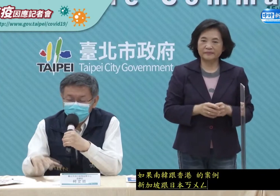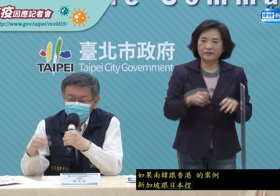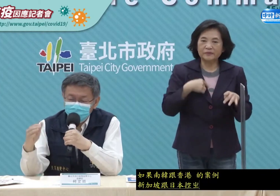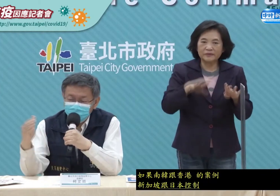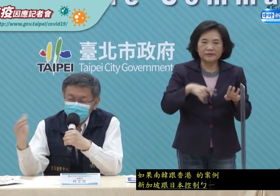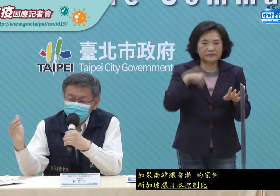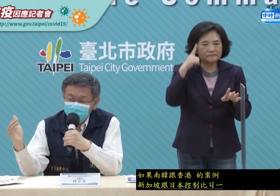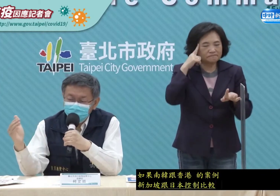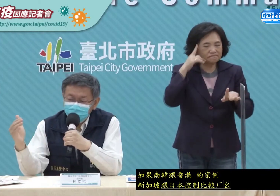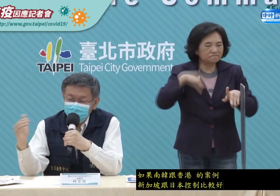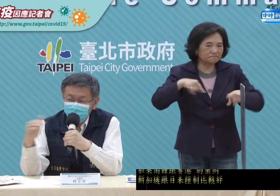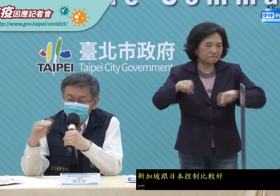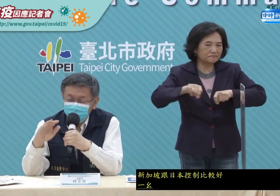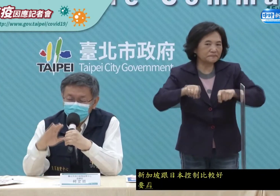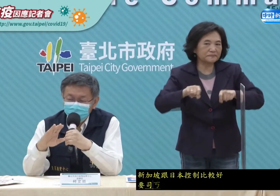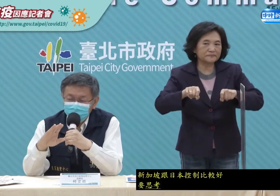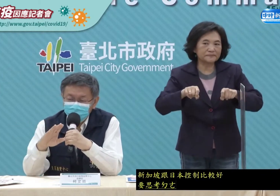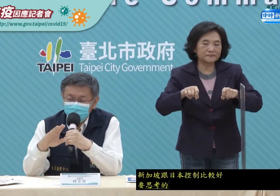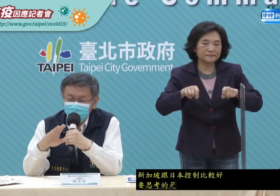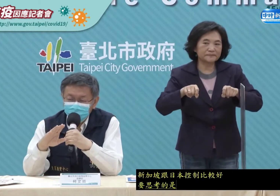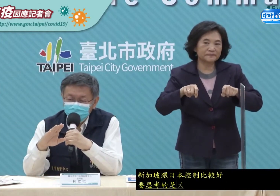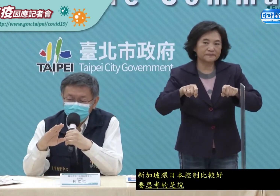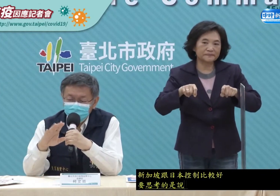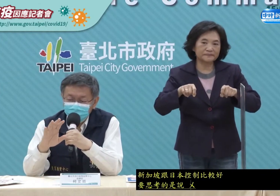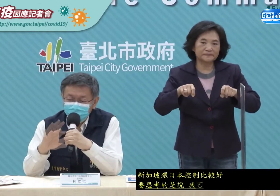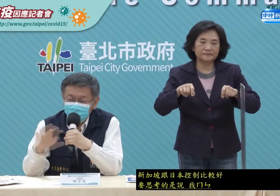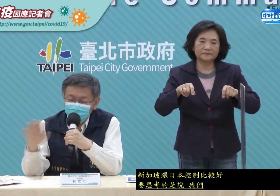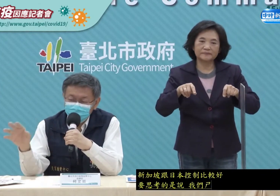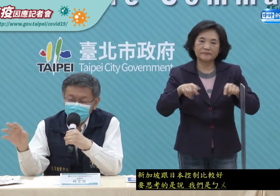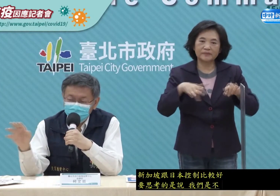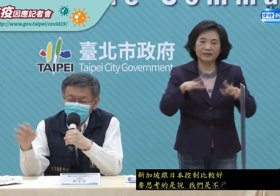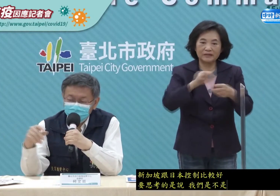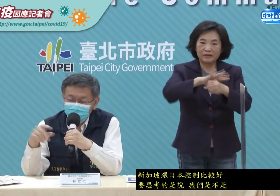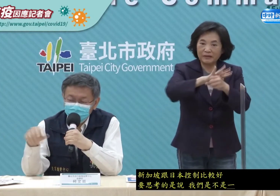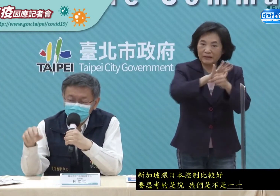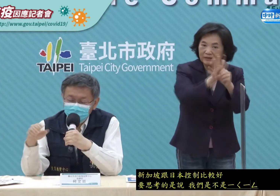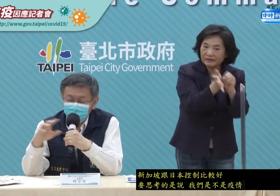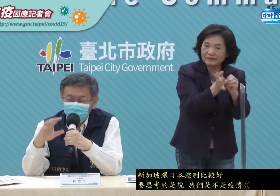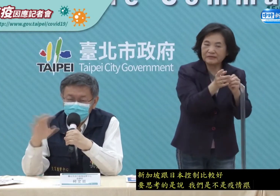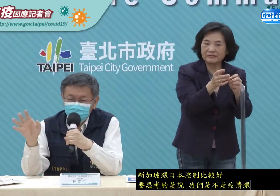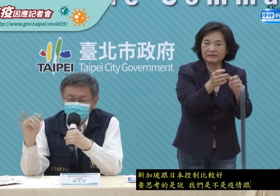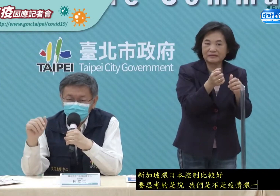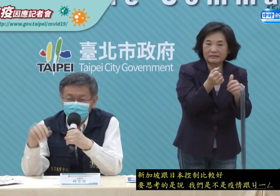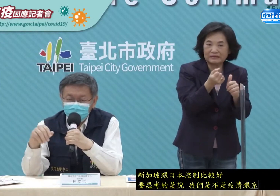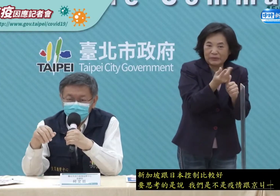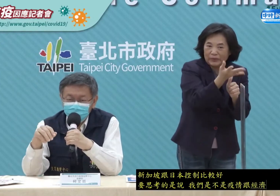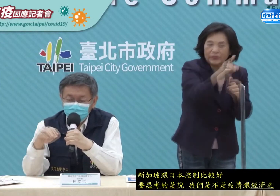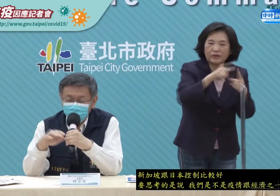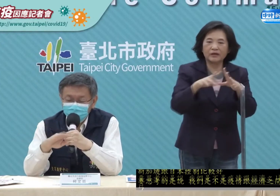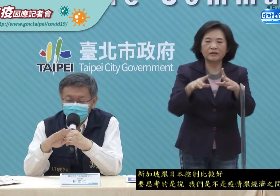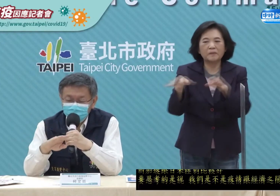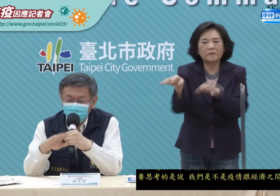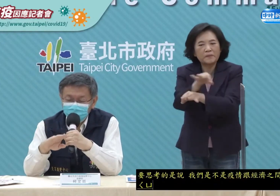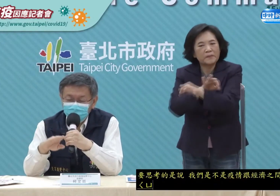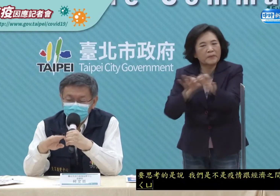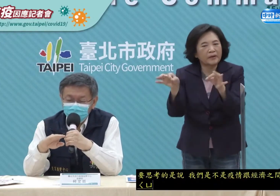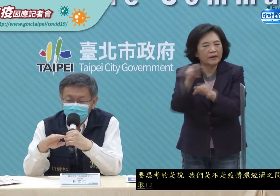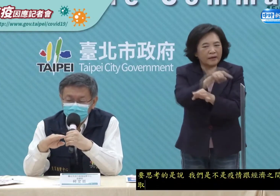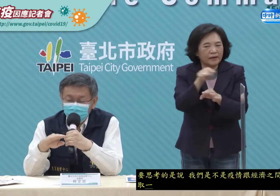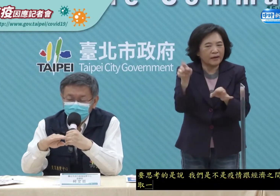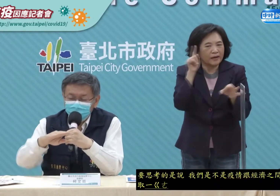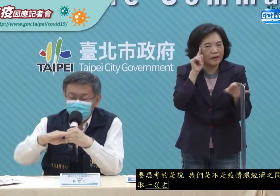思考的策略就是说，我们是不是在疫情跟经济之间取一个平衡啊？就疫情这